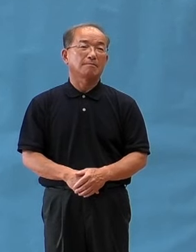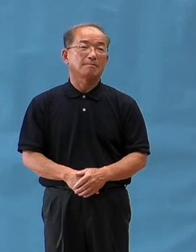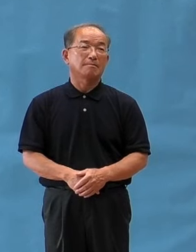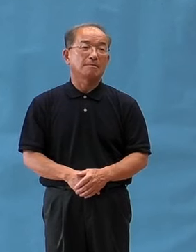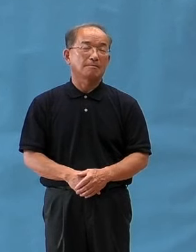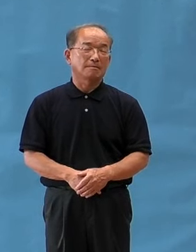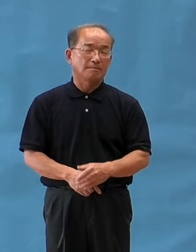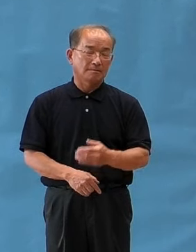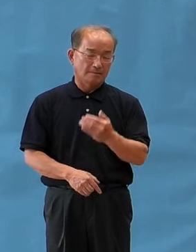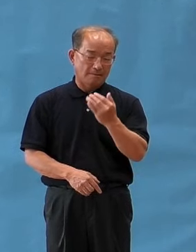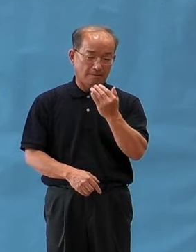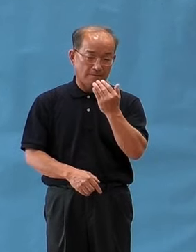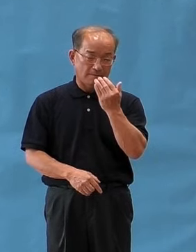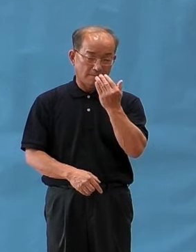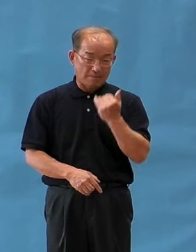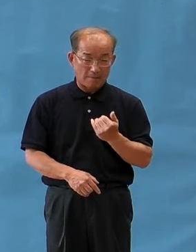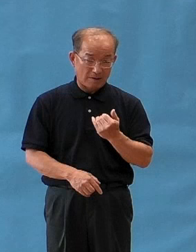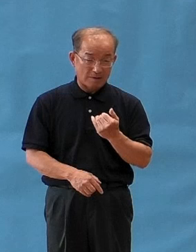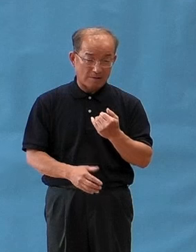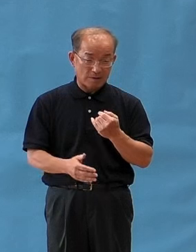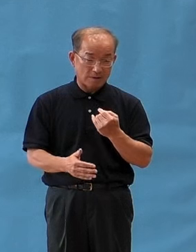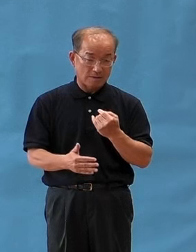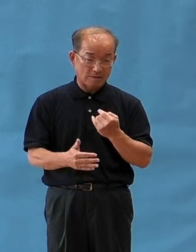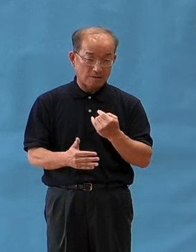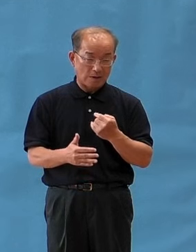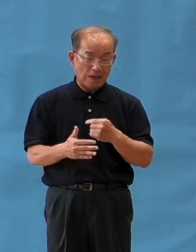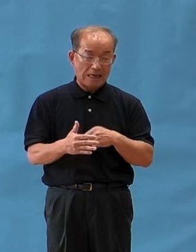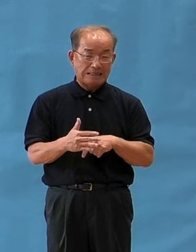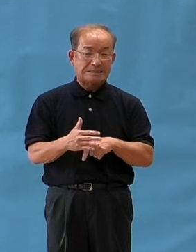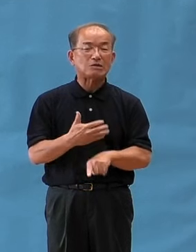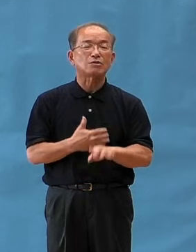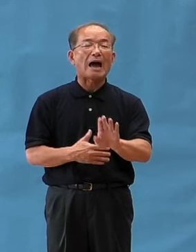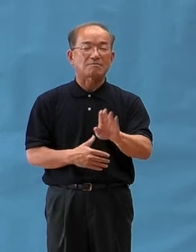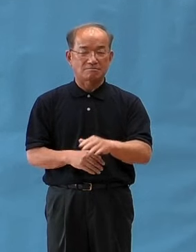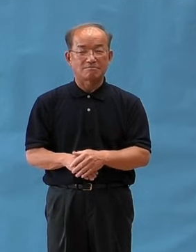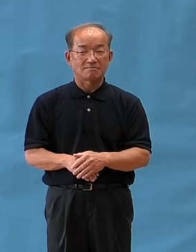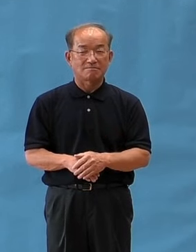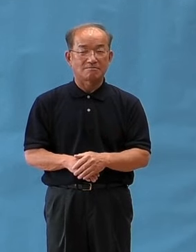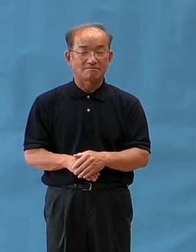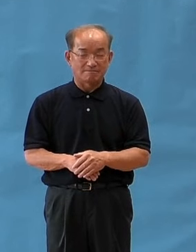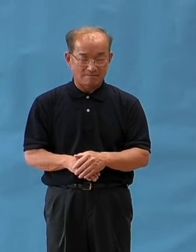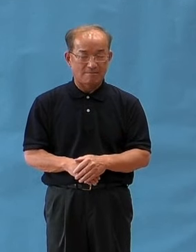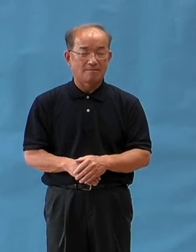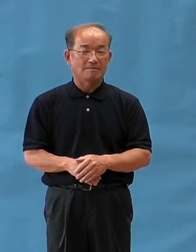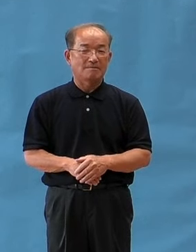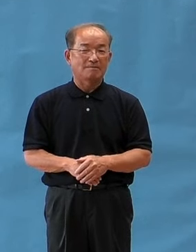思議の負けなしだ、負けるには理由がある、野村克也さんね。